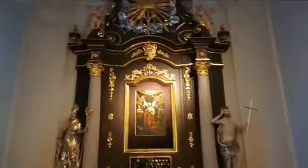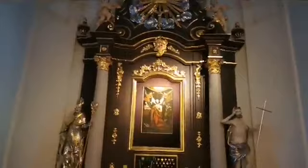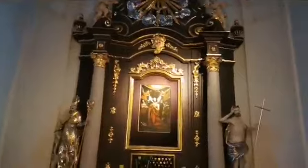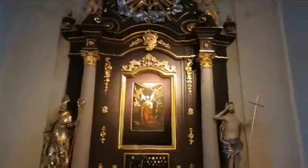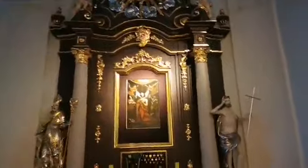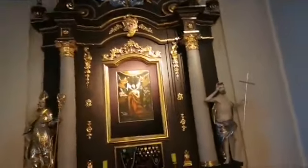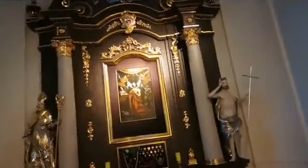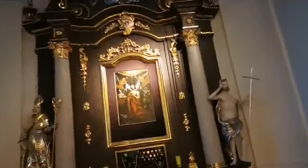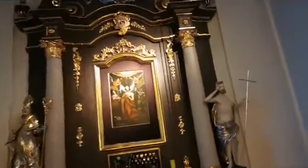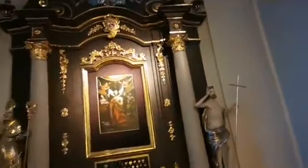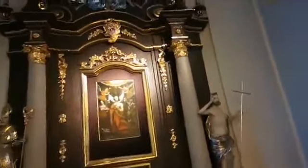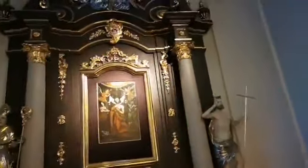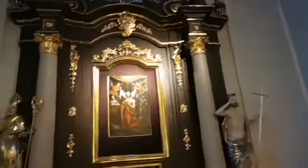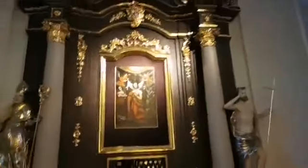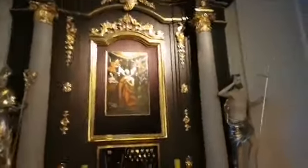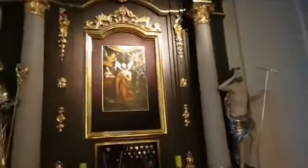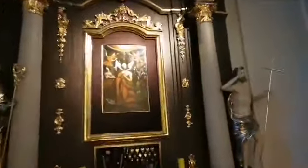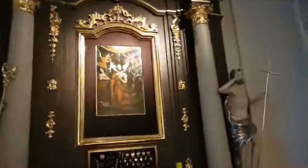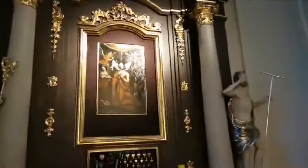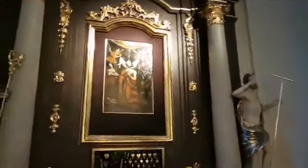I tutaj, w ołtarzu.